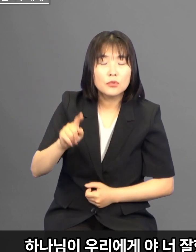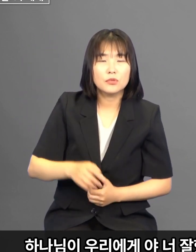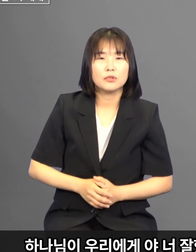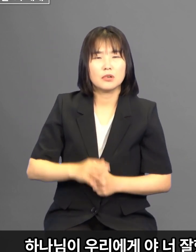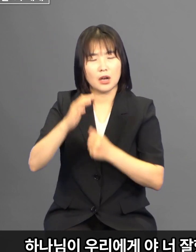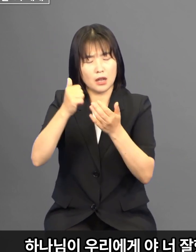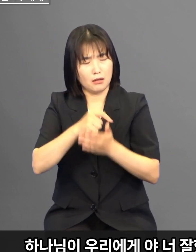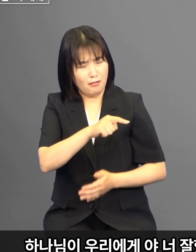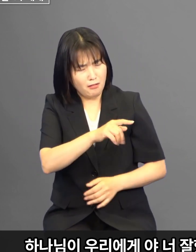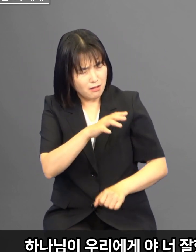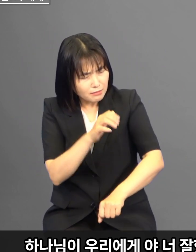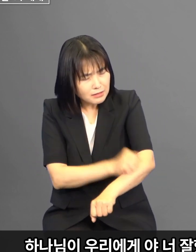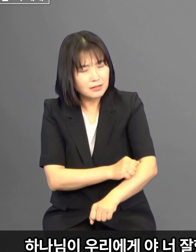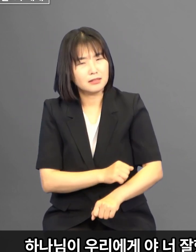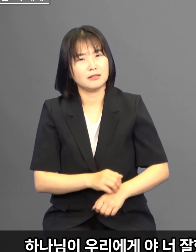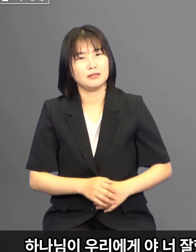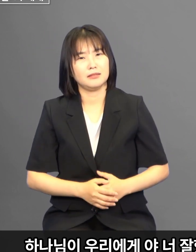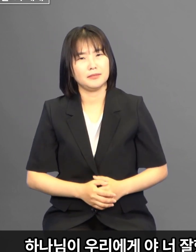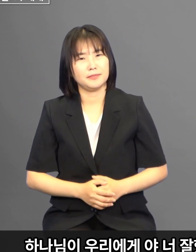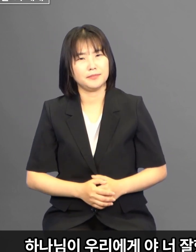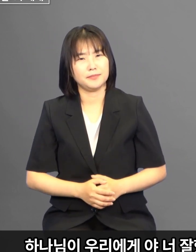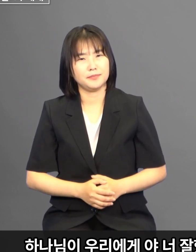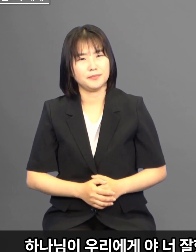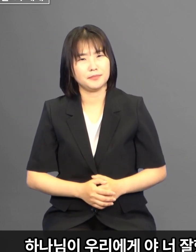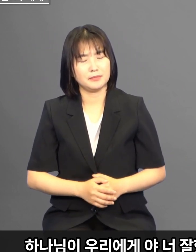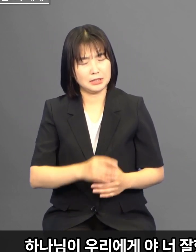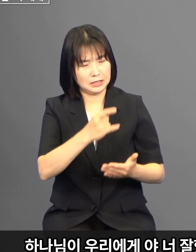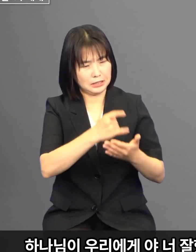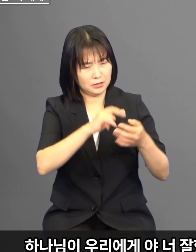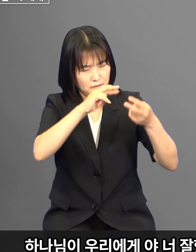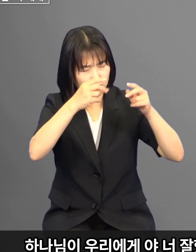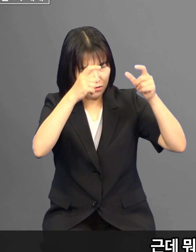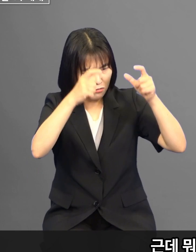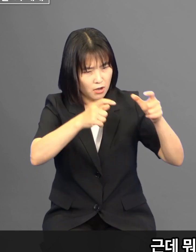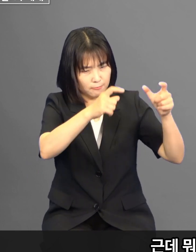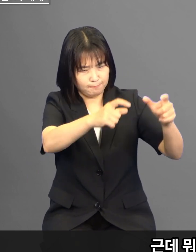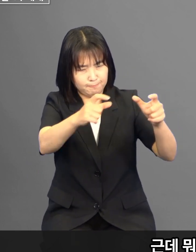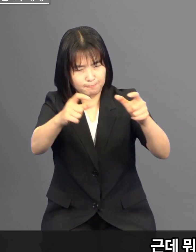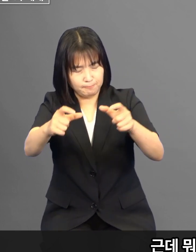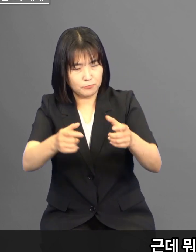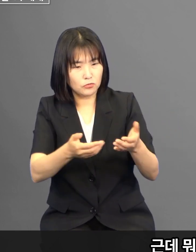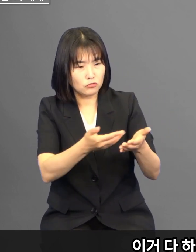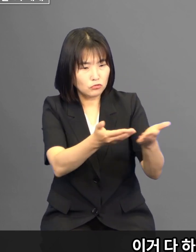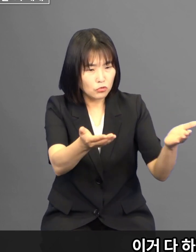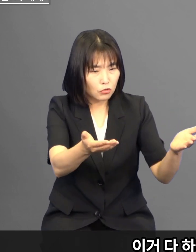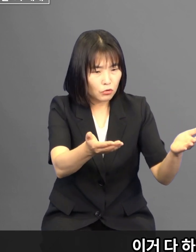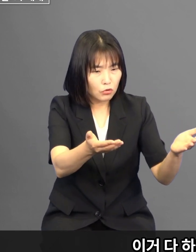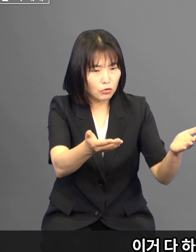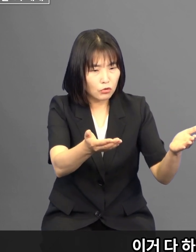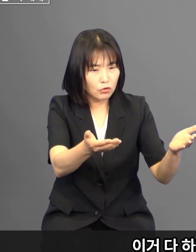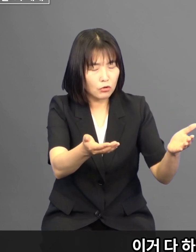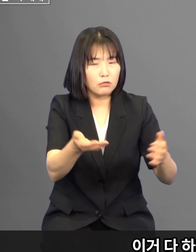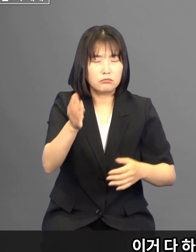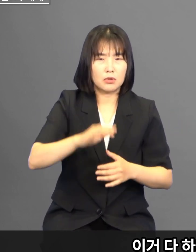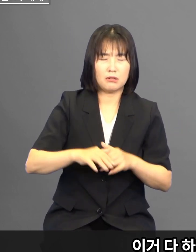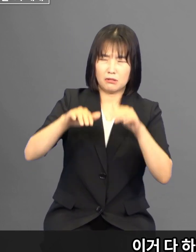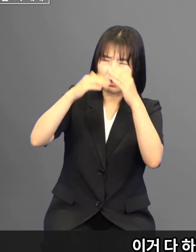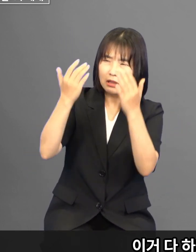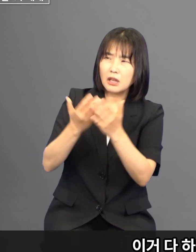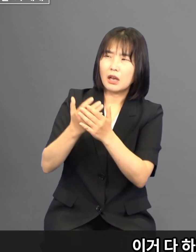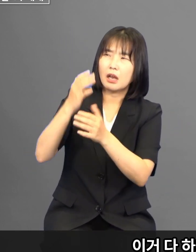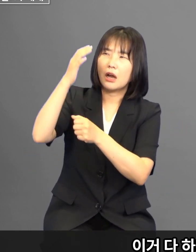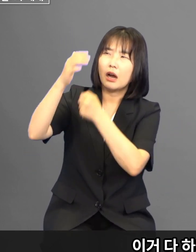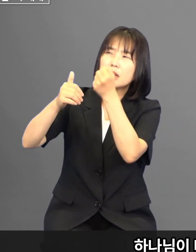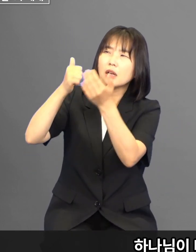야, 너 잘했어. 생명의 관, 의의 면류가 막 주시거든요. 근데 뭐라고 하는 거예요? 이거 다 하나님이 하신